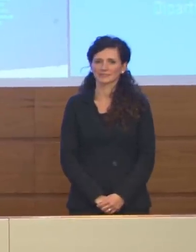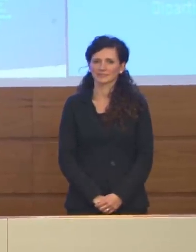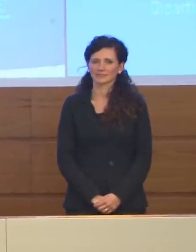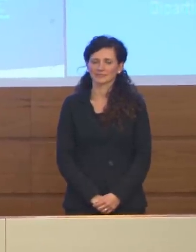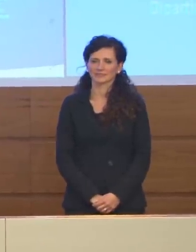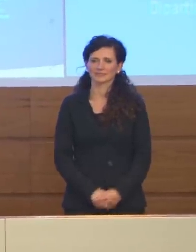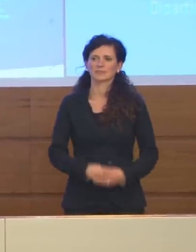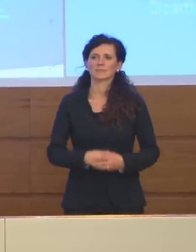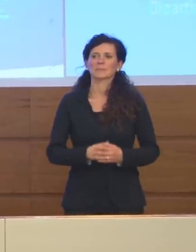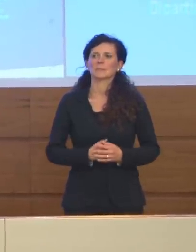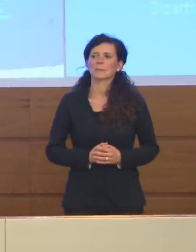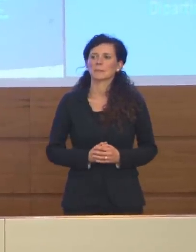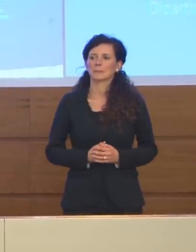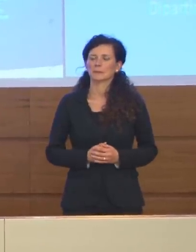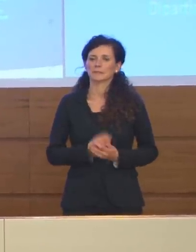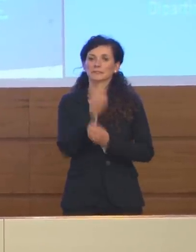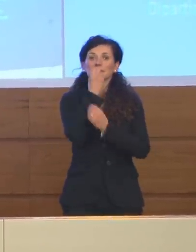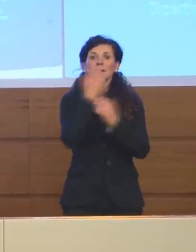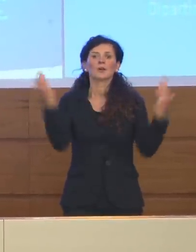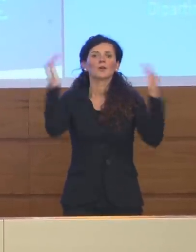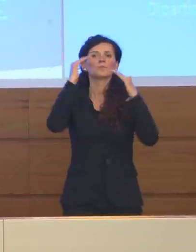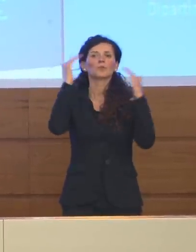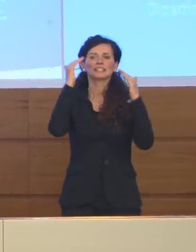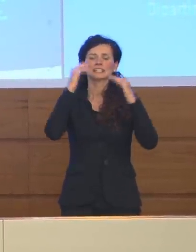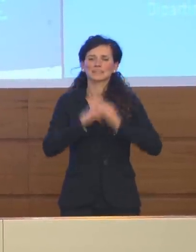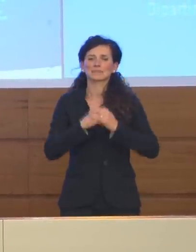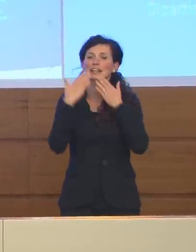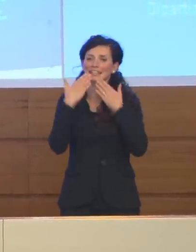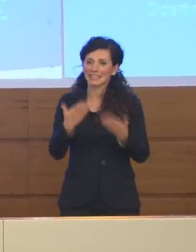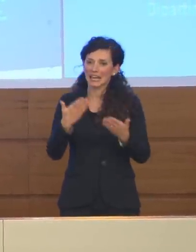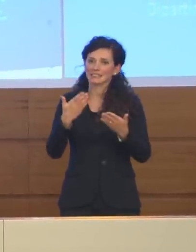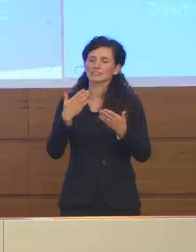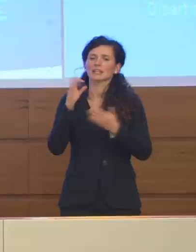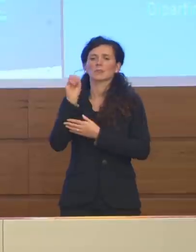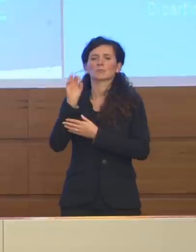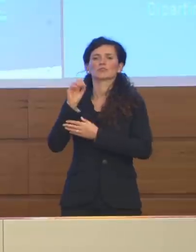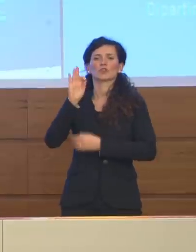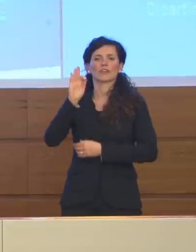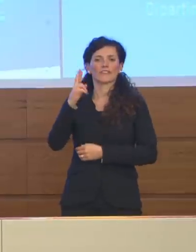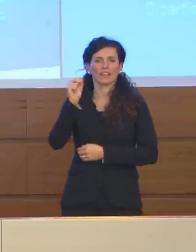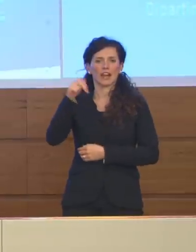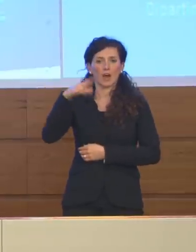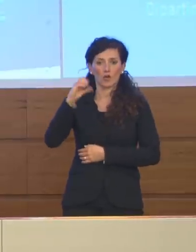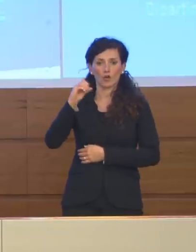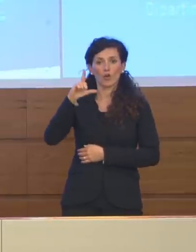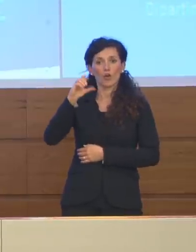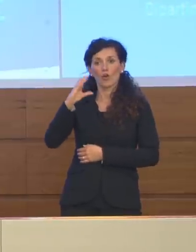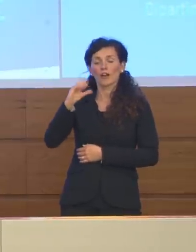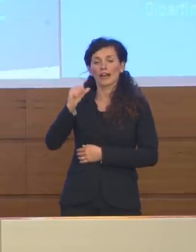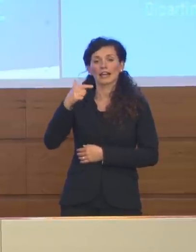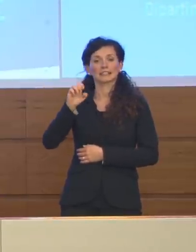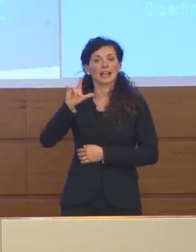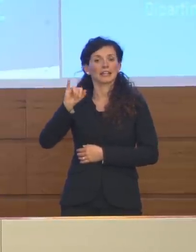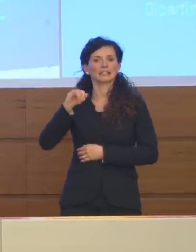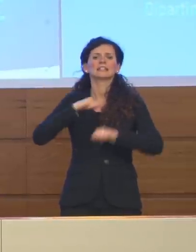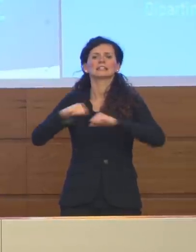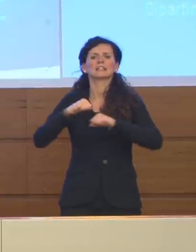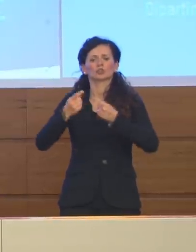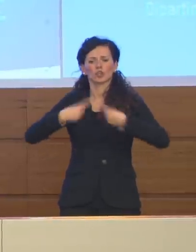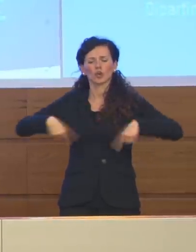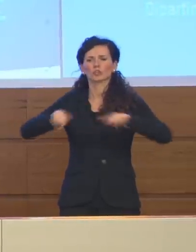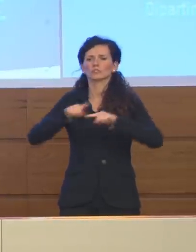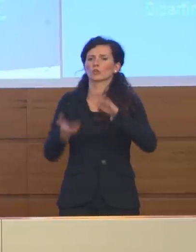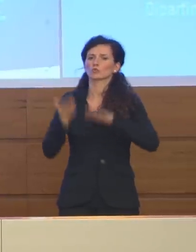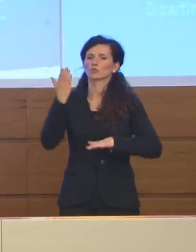allora buonasera ringrazio il professore franco locatelli che il direttore del consiglio superiore